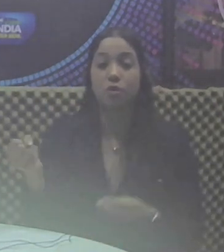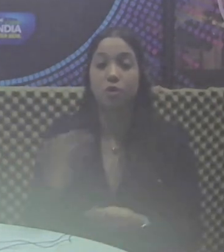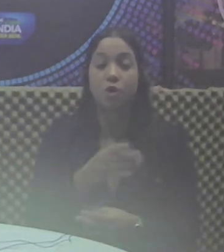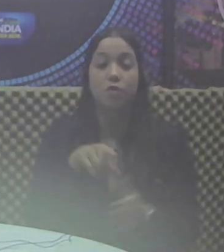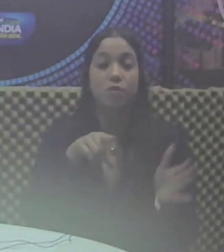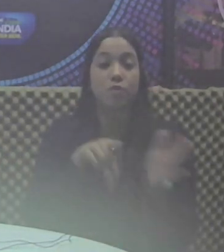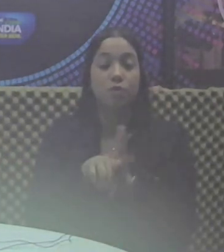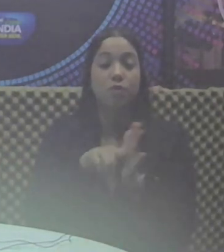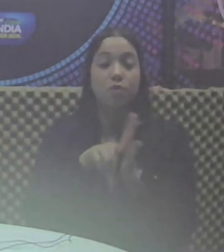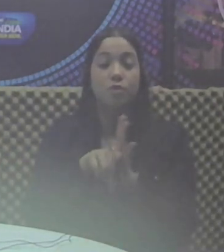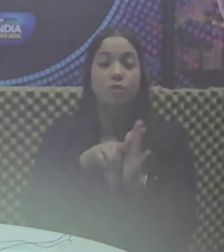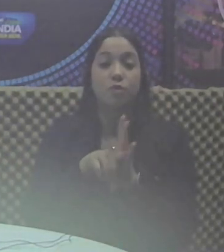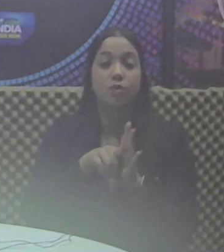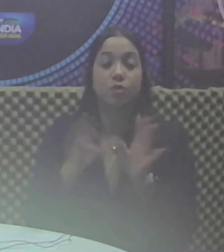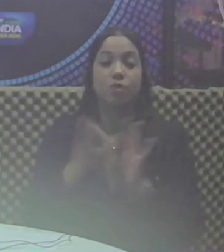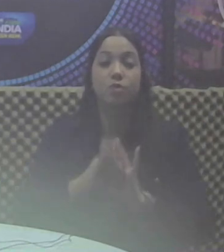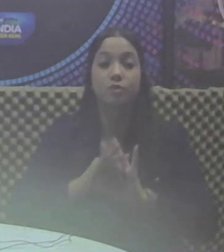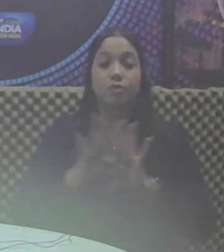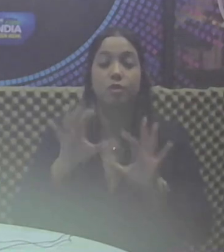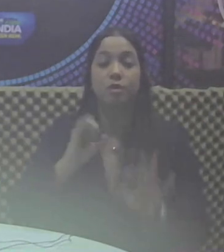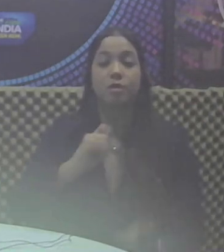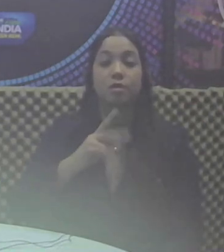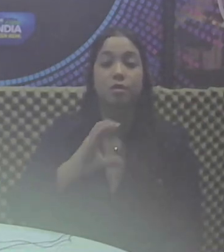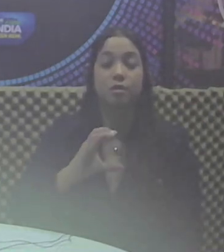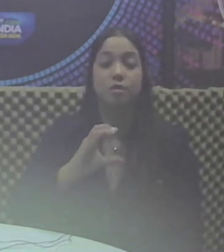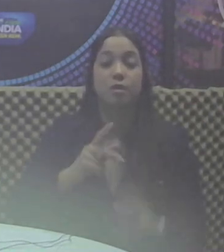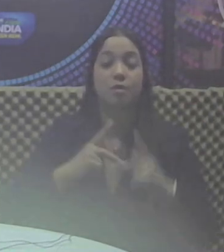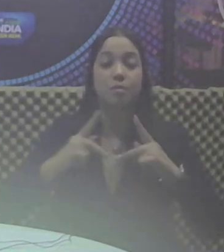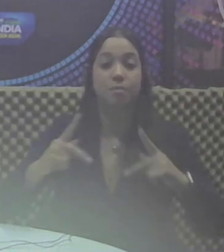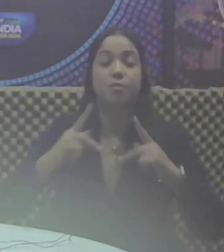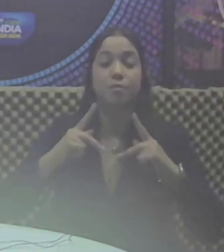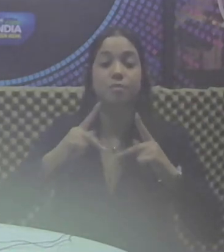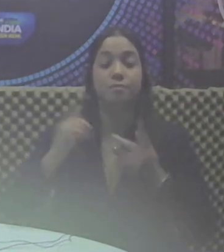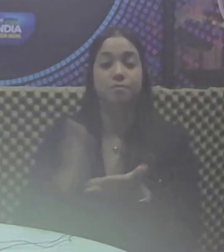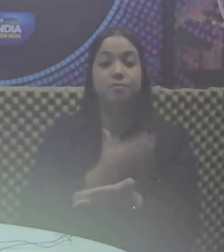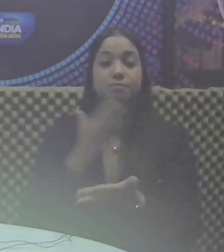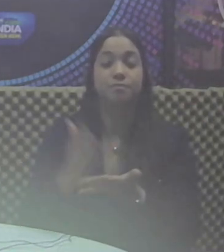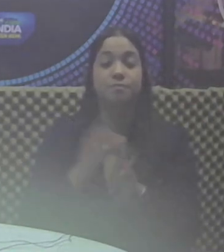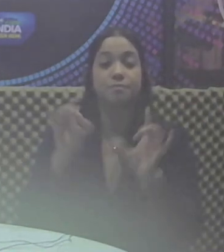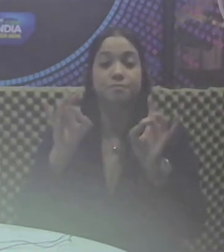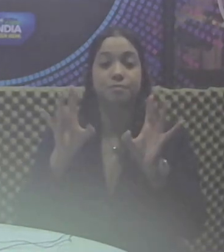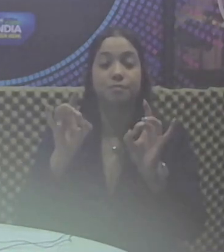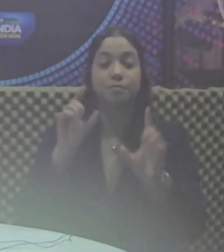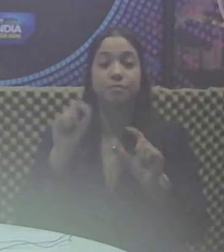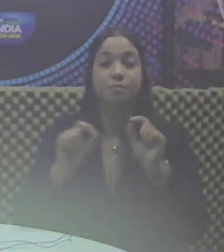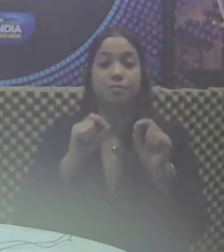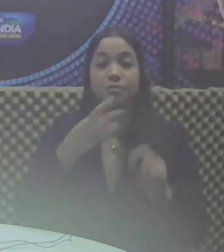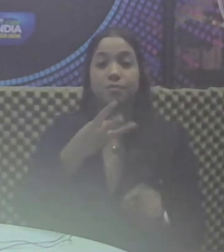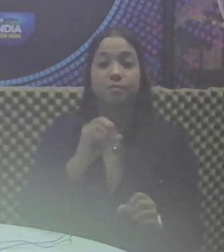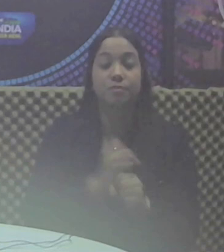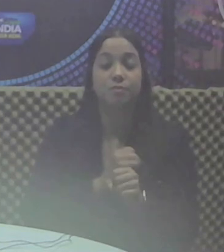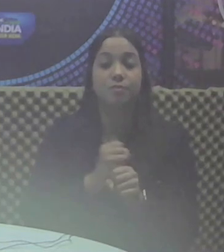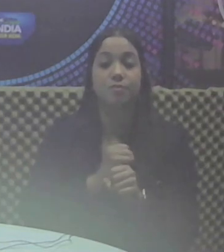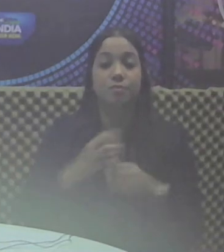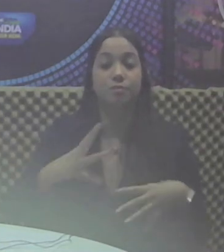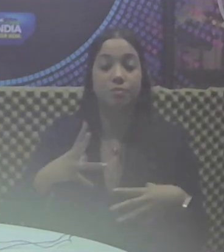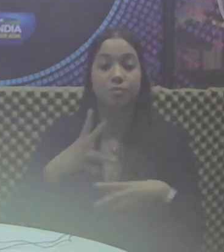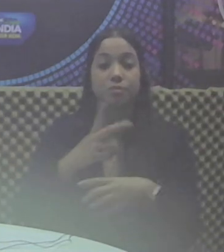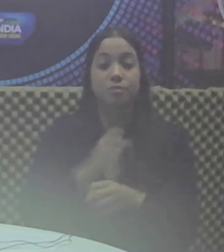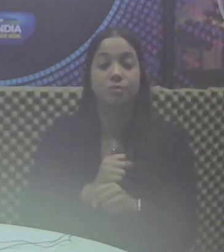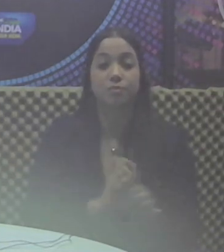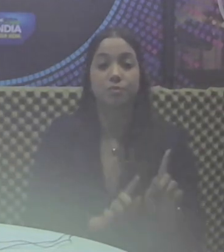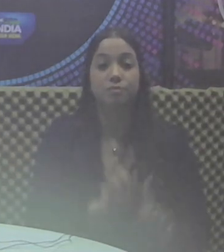pesquisa recém-liberada pela IPC Marketing Editora, especializada há 30 anos no cálculo de índices